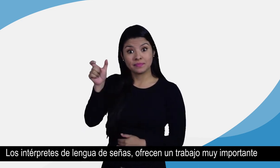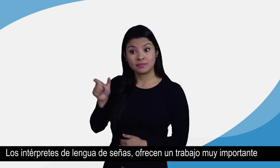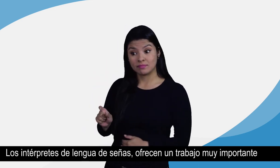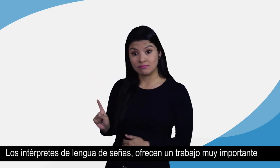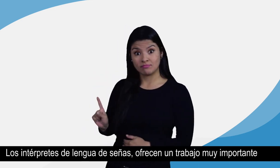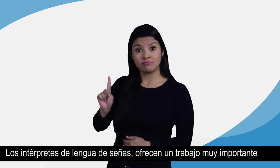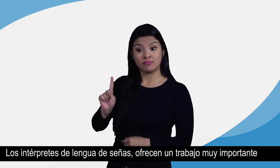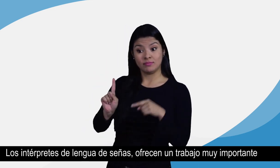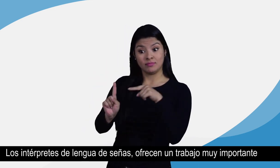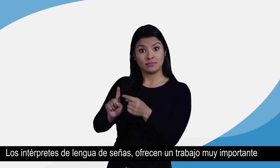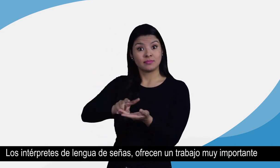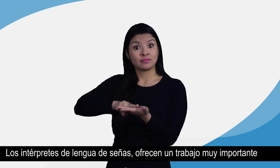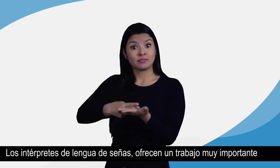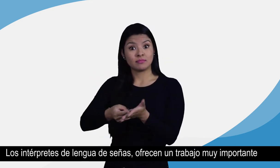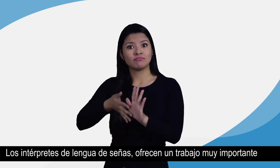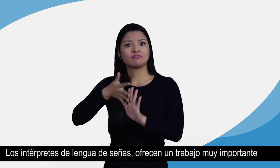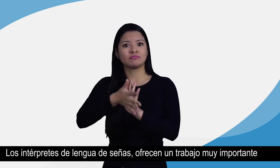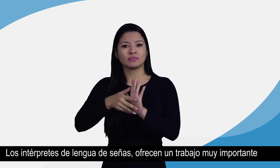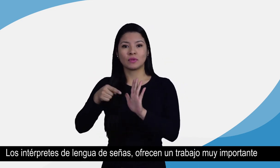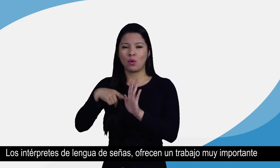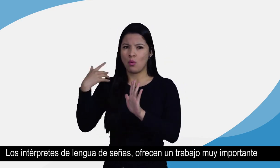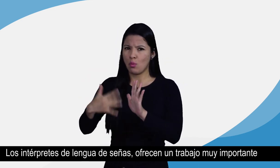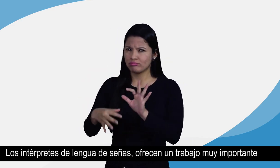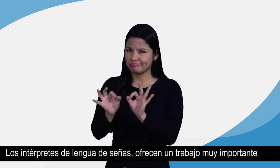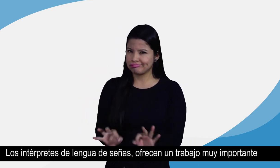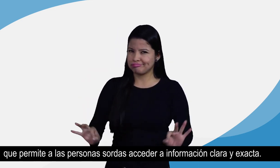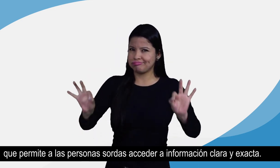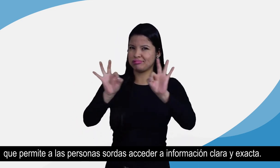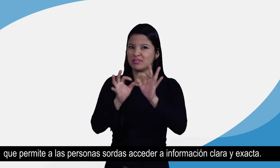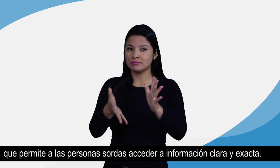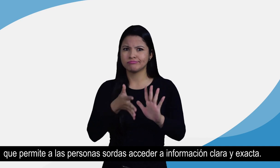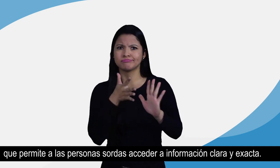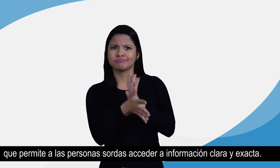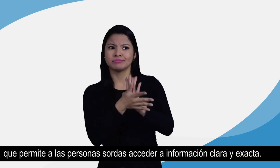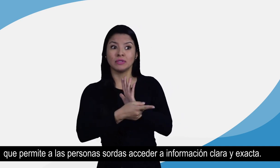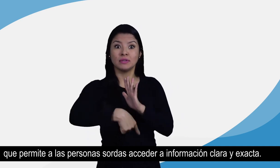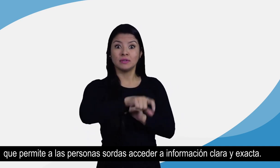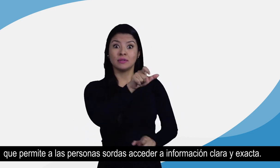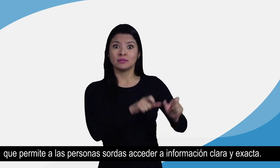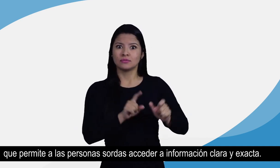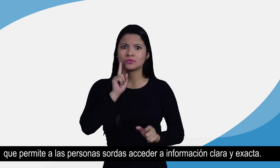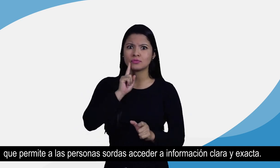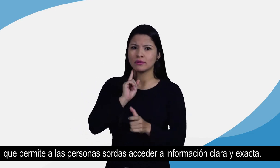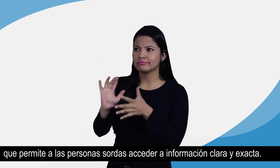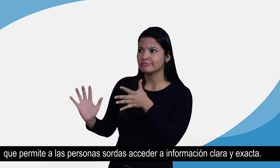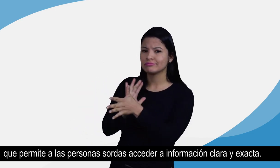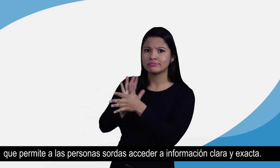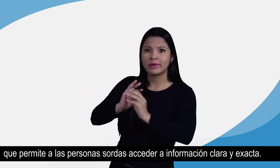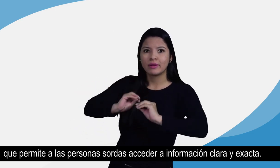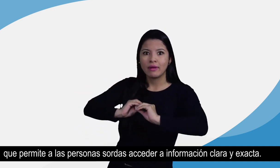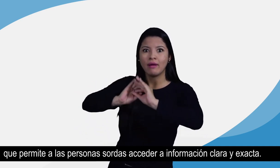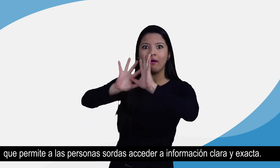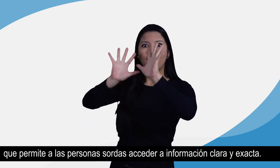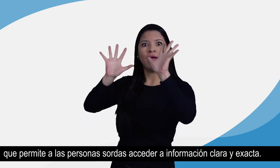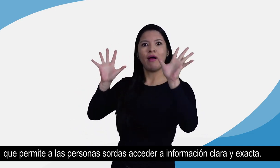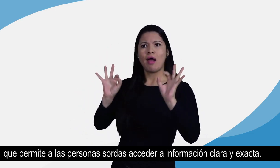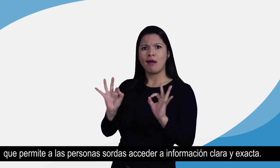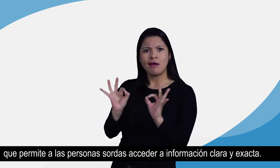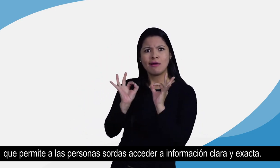Los intérpretes de lengua de señas ofrecen un trabajo muy importante que permite a las personas sordas acceder a la información clara y